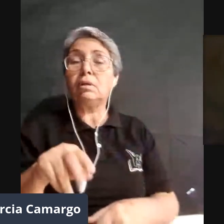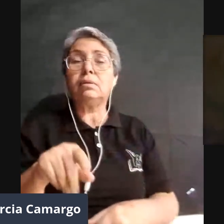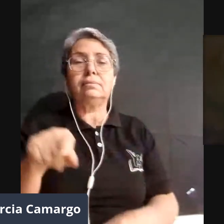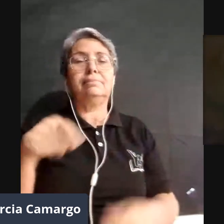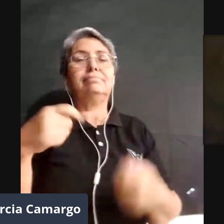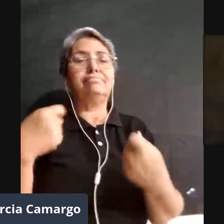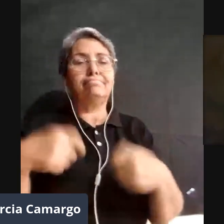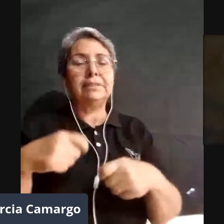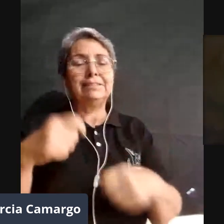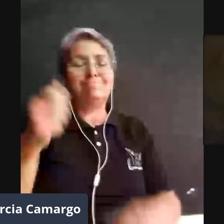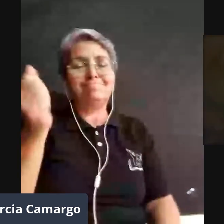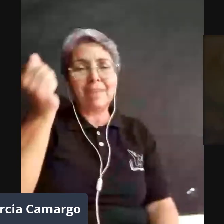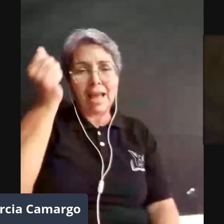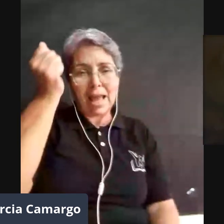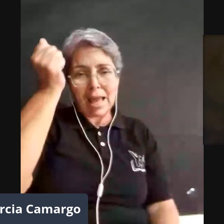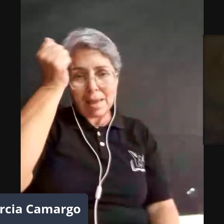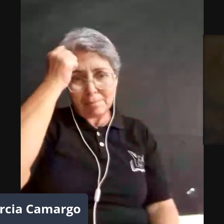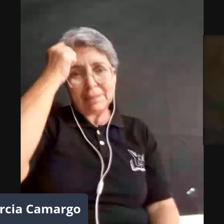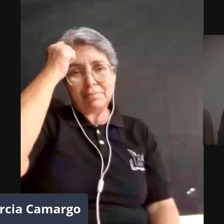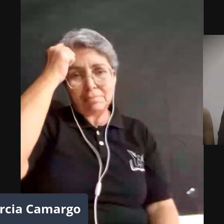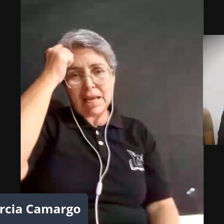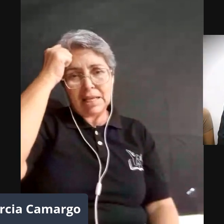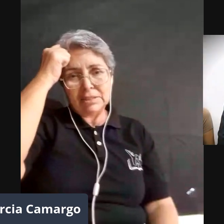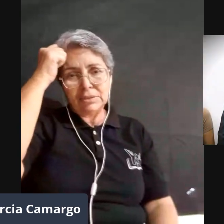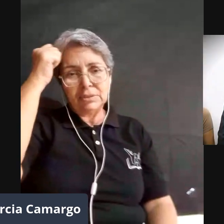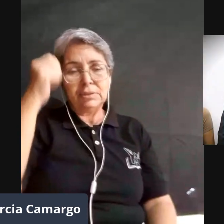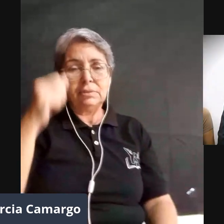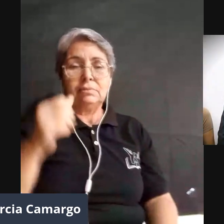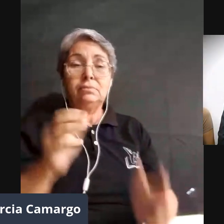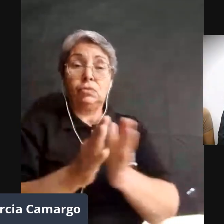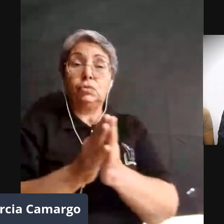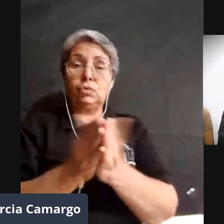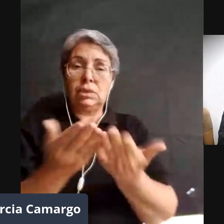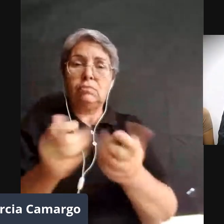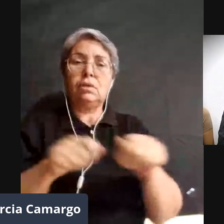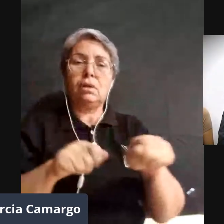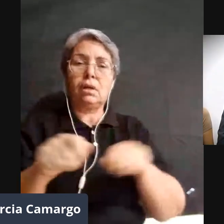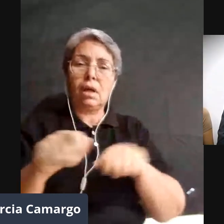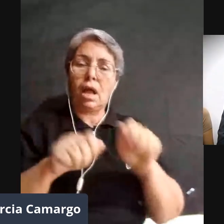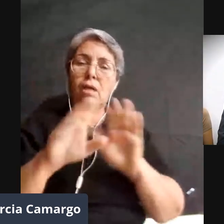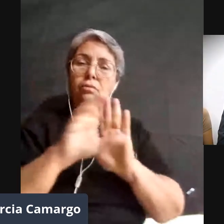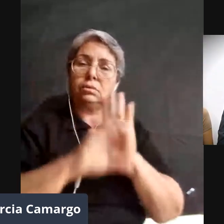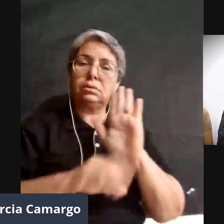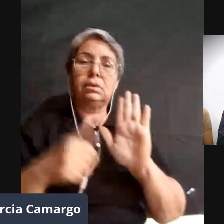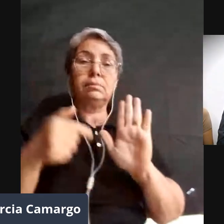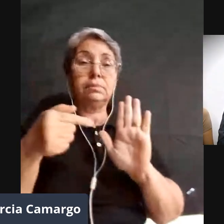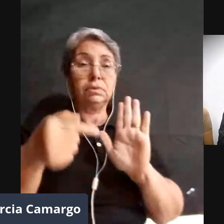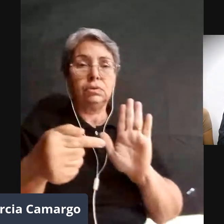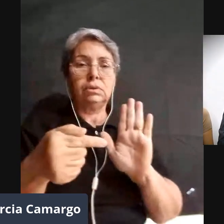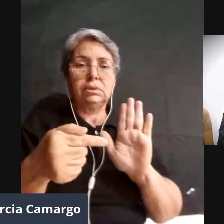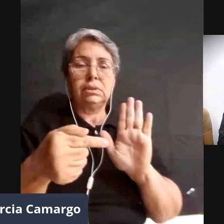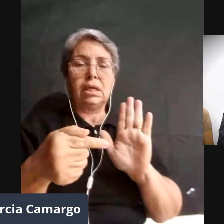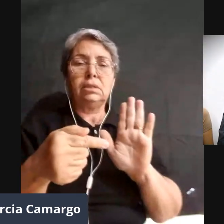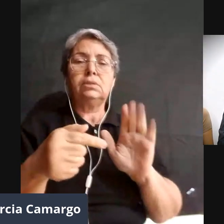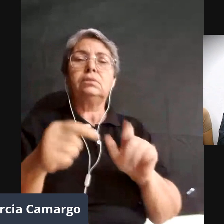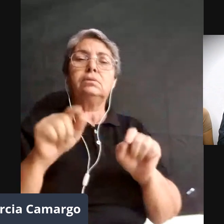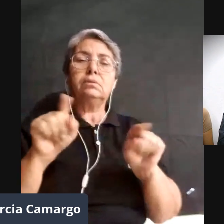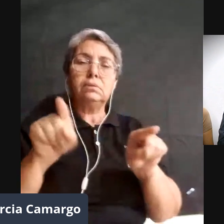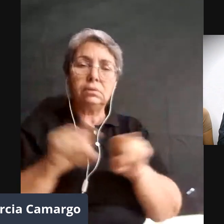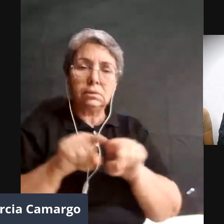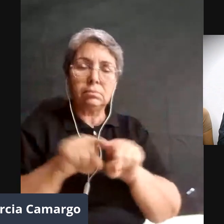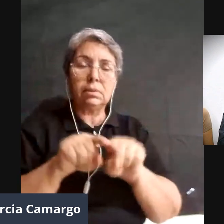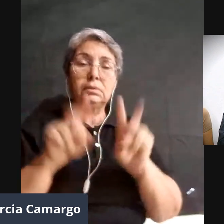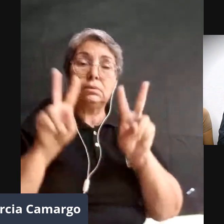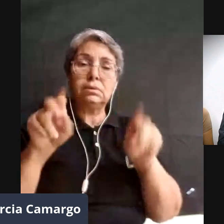arrependei-vos. No mesmo livro, no capítulo 7 do livro de Atos, nós temos o discurso de